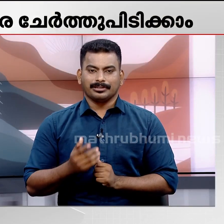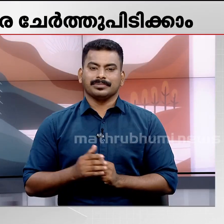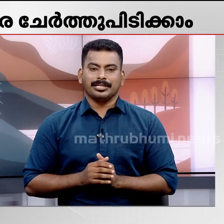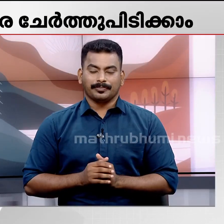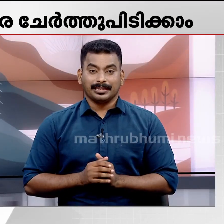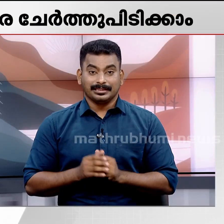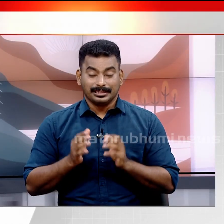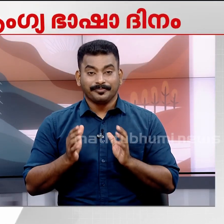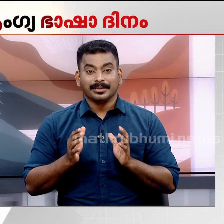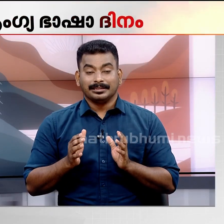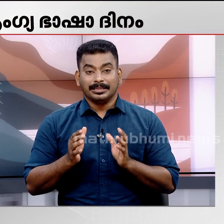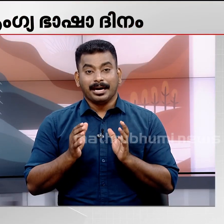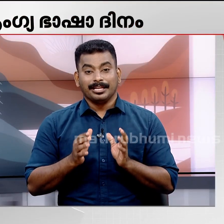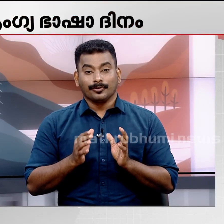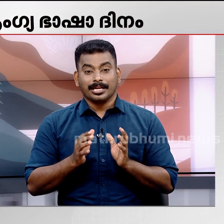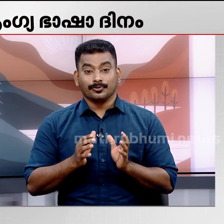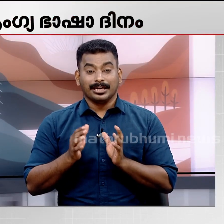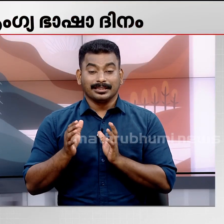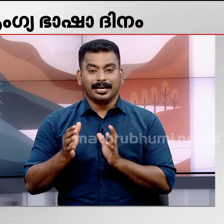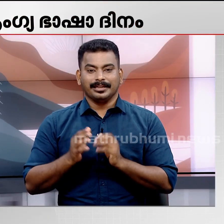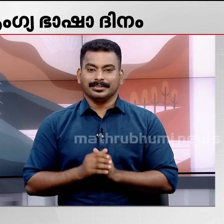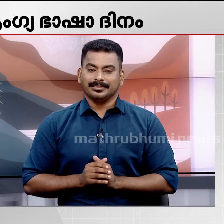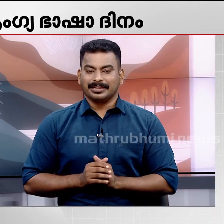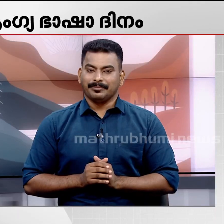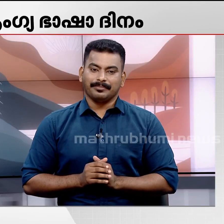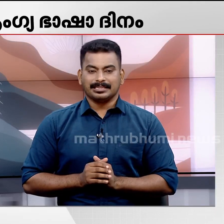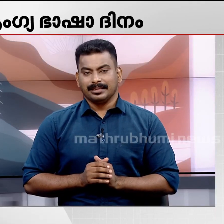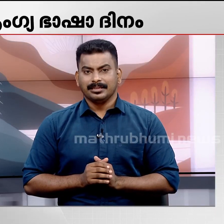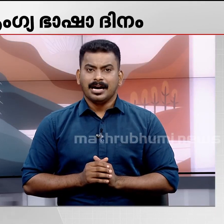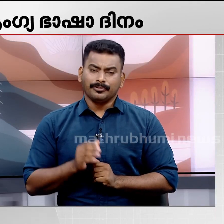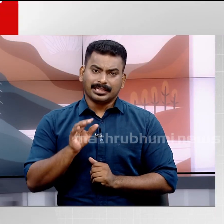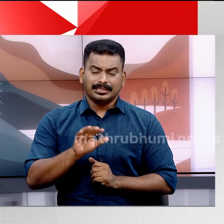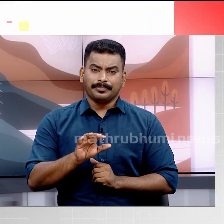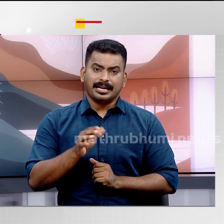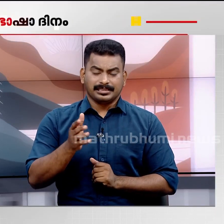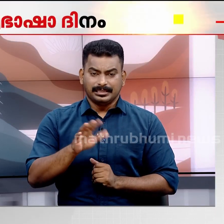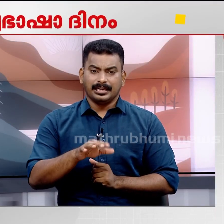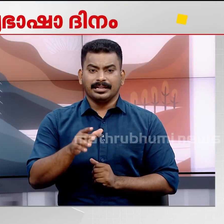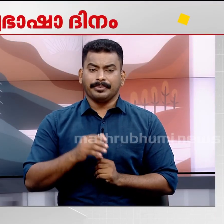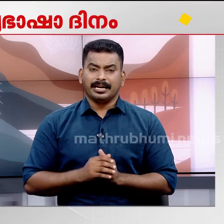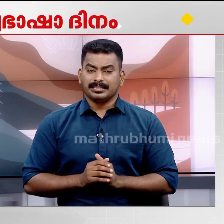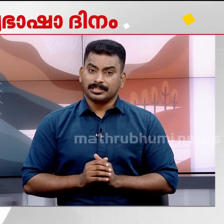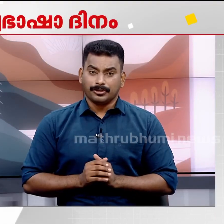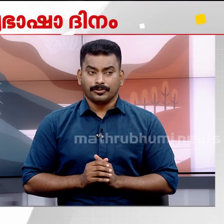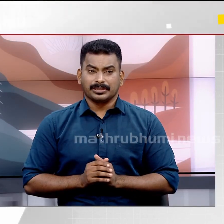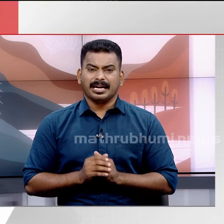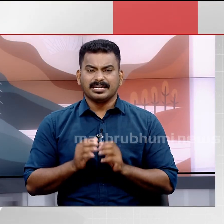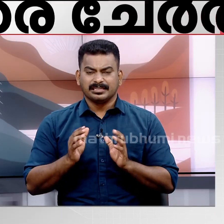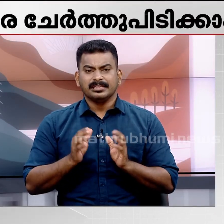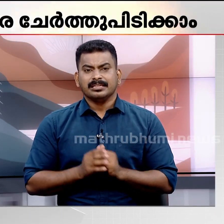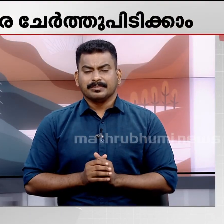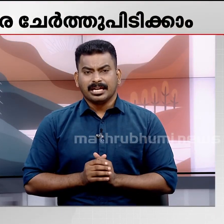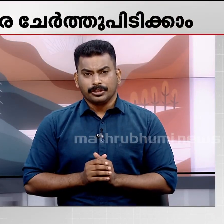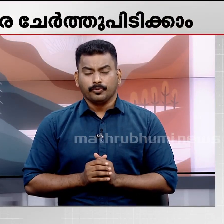ഡോക്ടറെ കണ്ട് സംസാരിച്ചപ്പോഴാണ് അദ്ദേഹത്തിൻ്റെ ഭാര്യയ്ക്കുള്ള അസുഖങ്ങൾ എന്താണ് എന്ന് വ്യക്തമായിട്ട് മനസ്സിലായത്. അതുവരെ അദ്ദേഹത്തിൻ്റെ പാരൻസ്, ഈ ആളിൻ്റെ പാരൻസ് സംസാരിക്കുമായിരുന്നു. പക്ഷേ